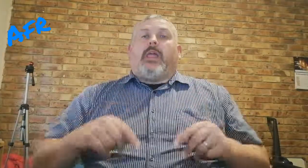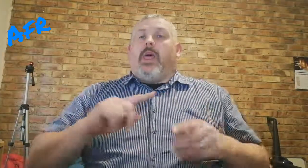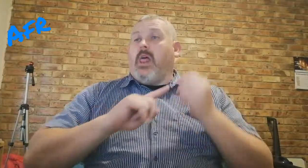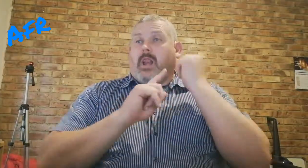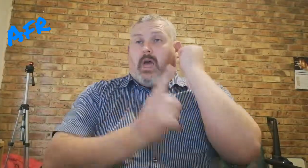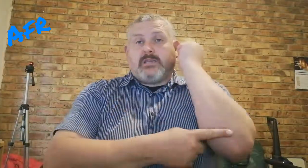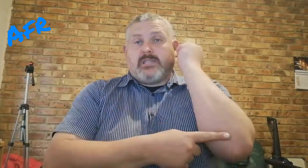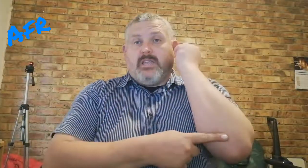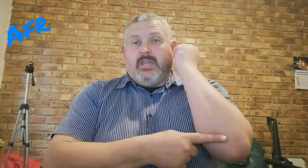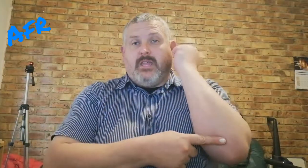Dan, laatste,